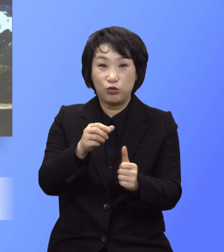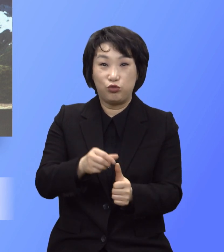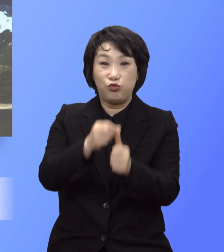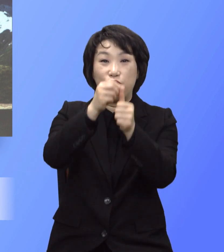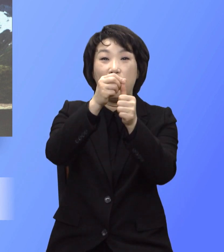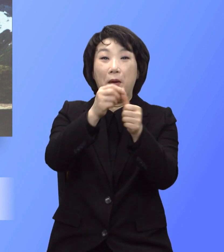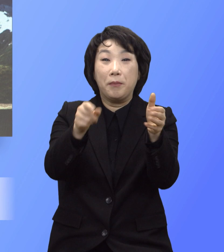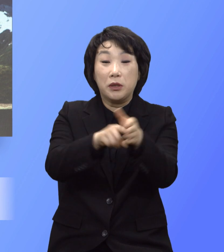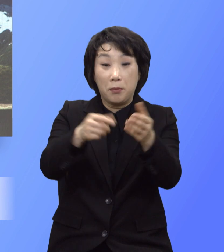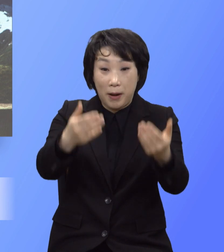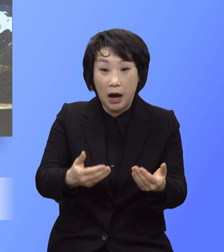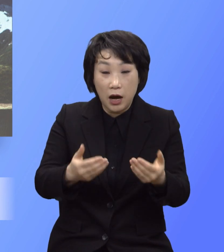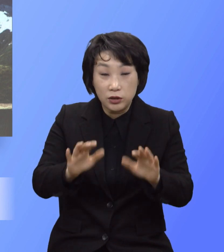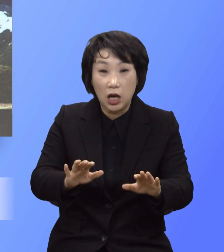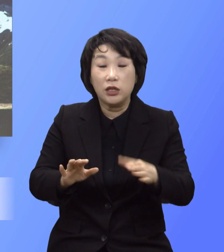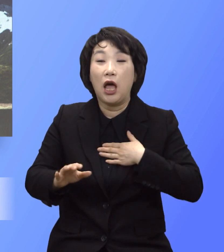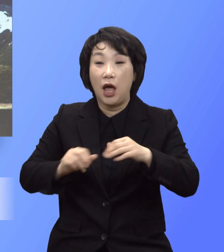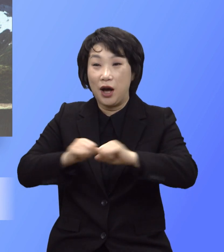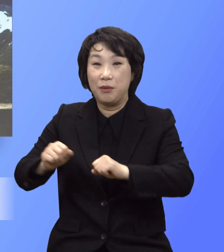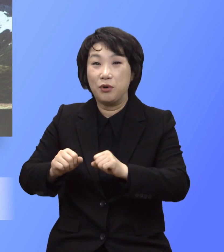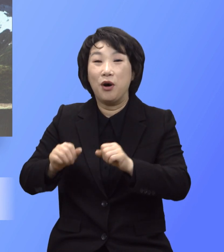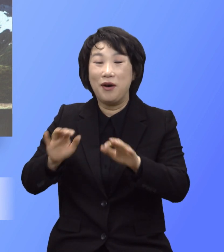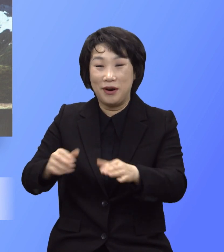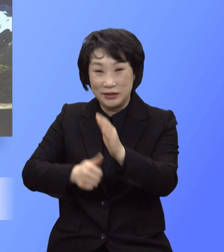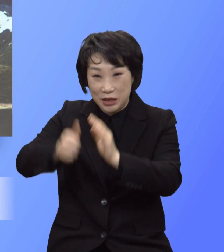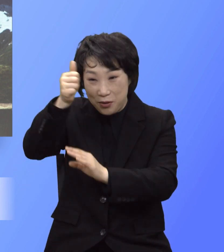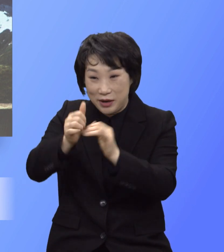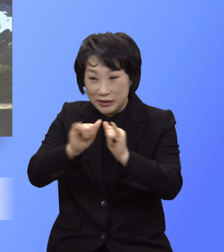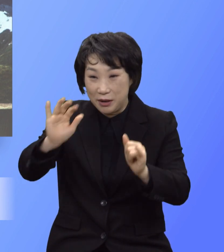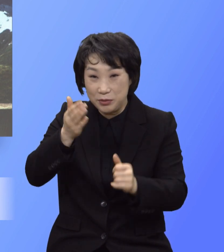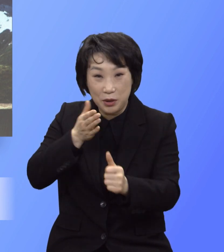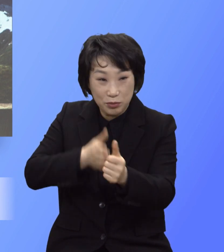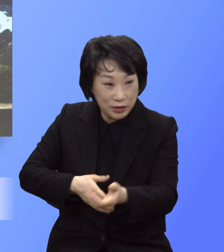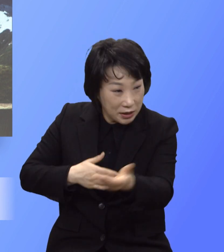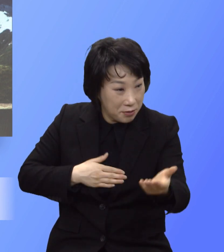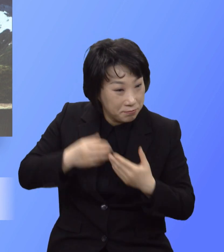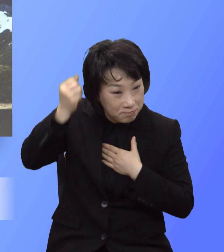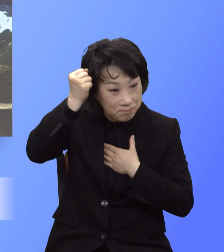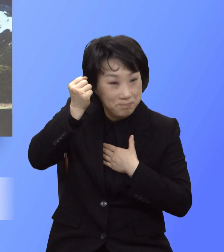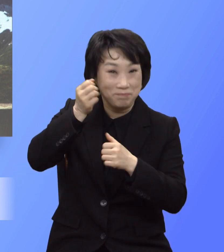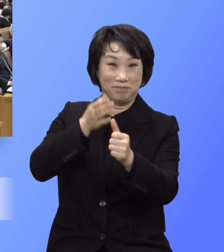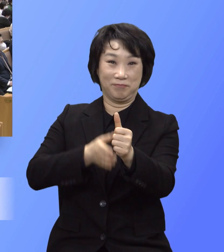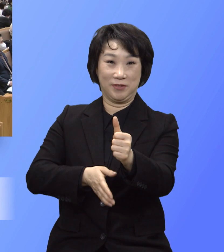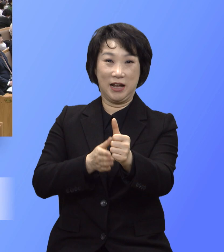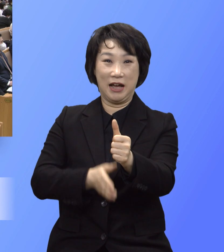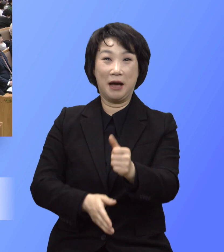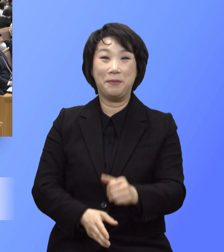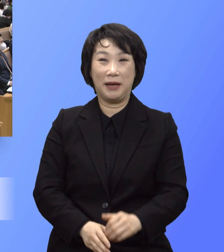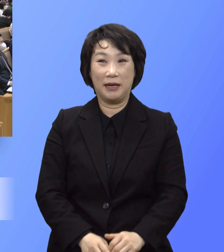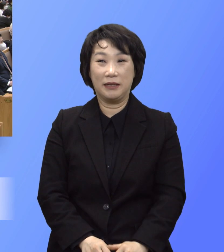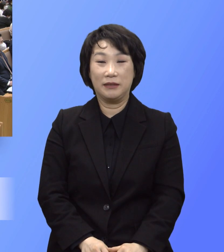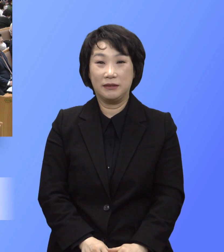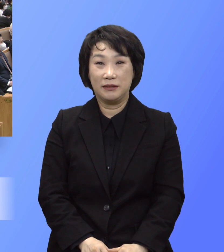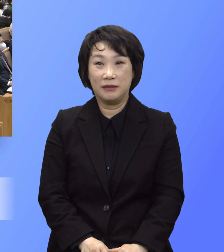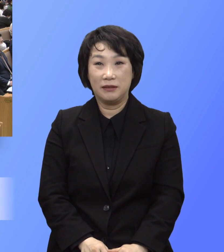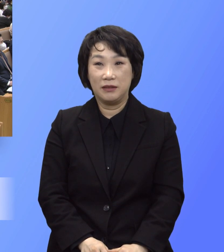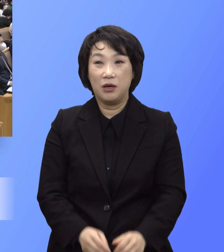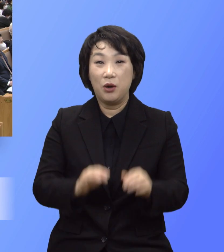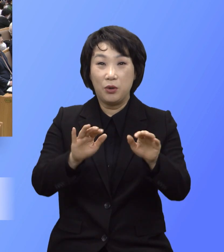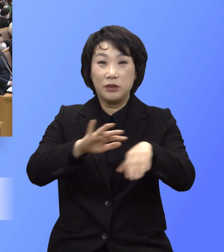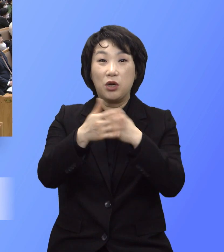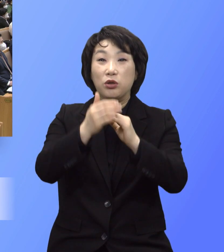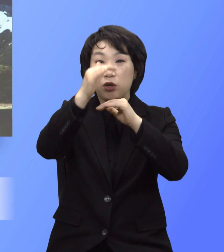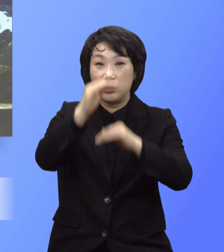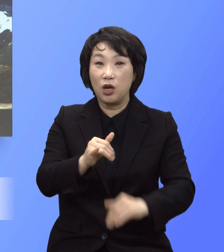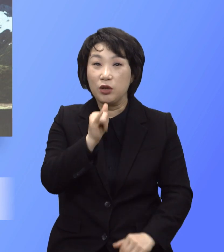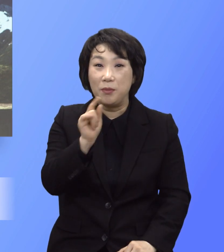믿음으로 받되 행함으로 성공하는 자가 돼야 된다는 사실을 잊어서는 안 된다 이 말입니다. 본문에